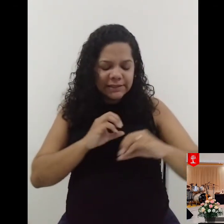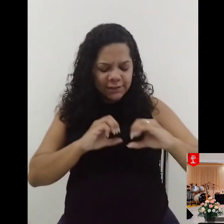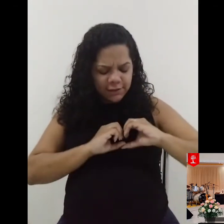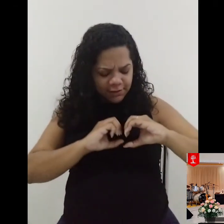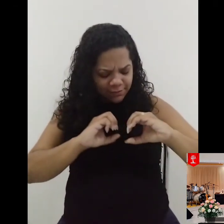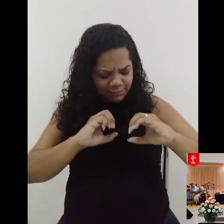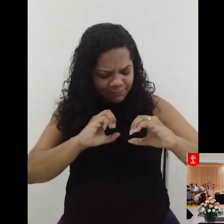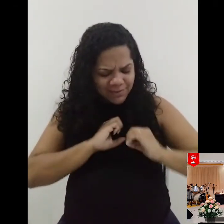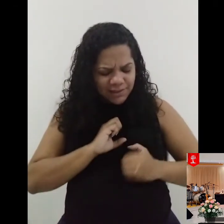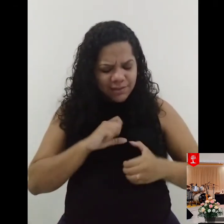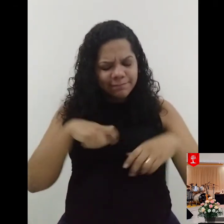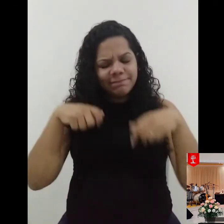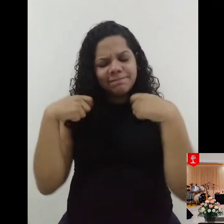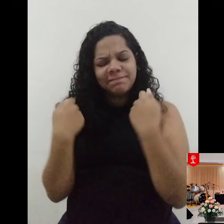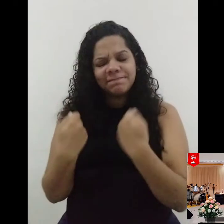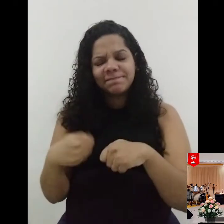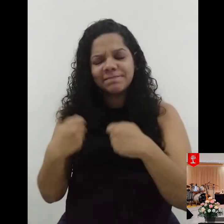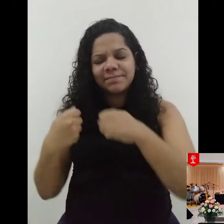coração.